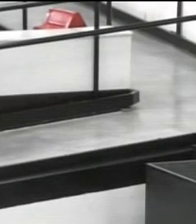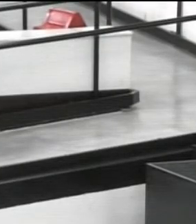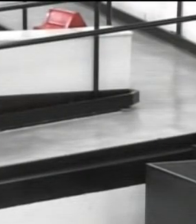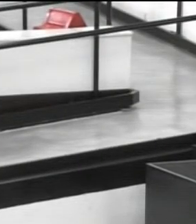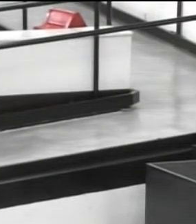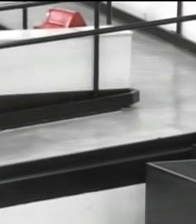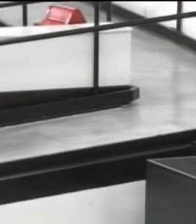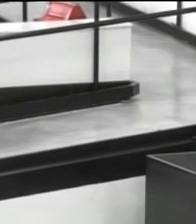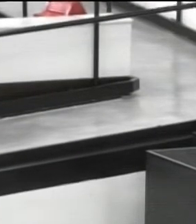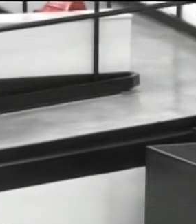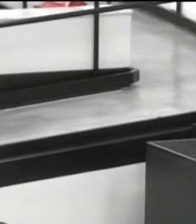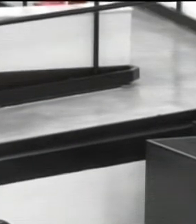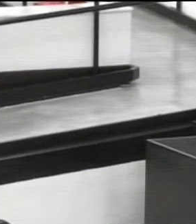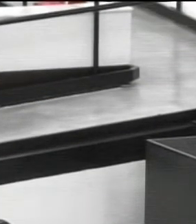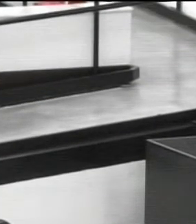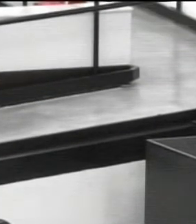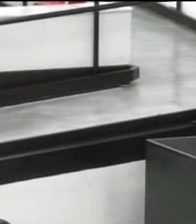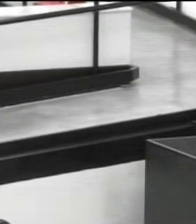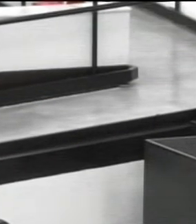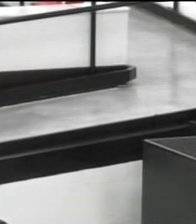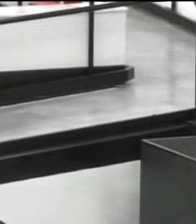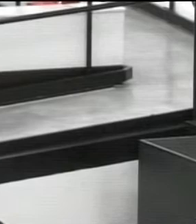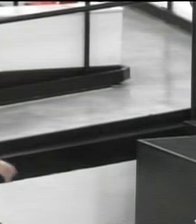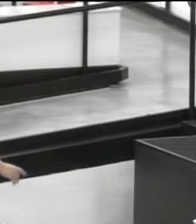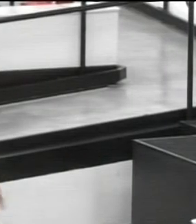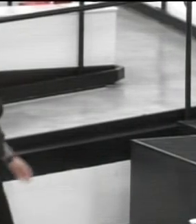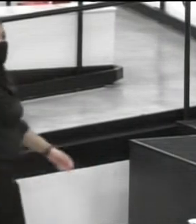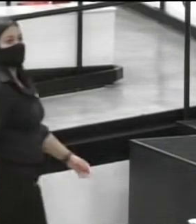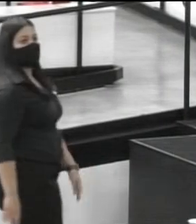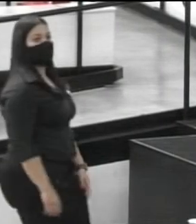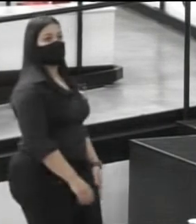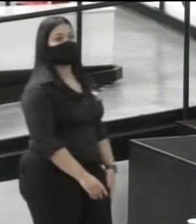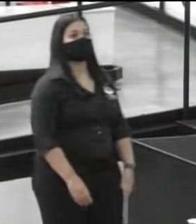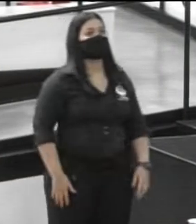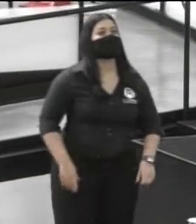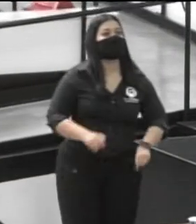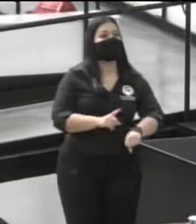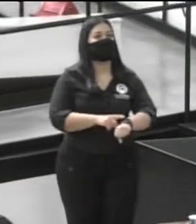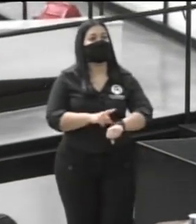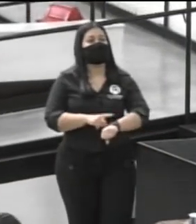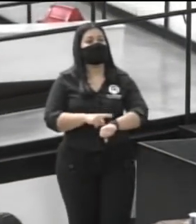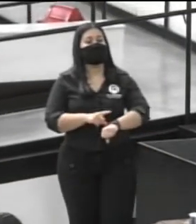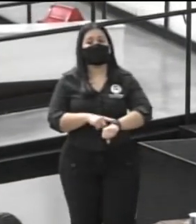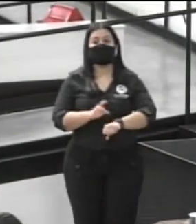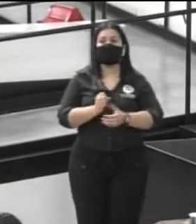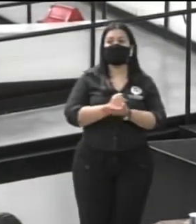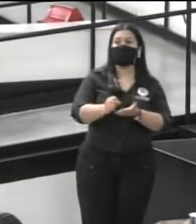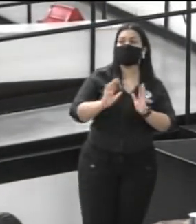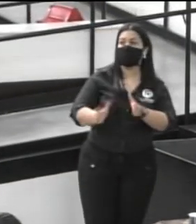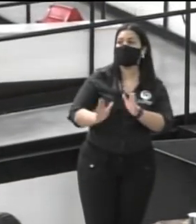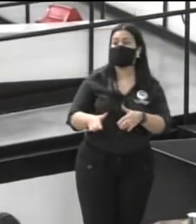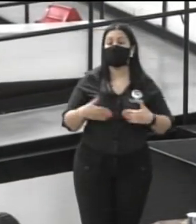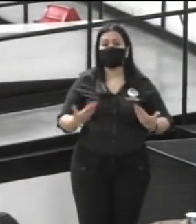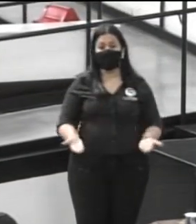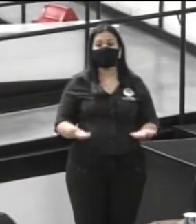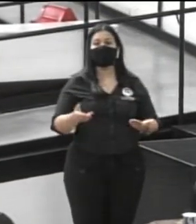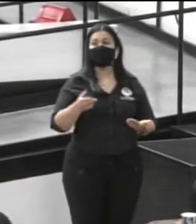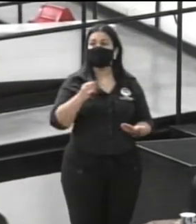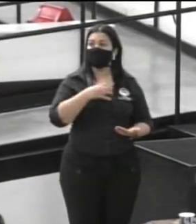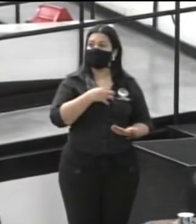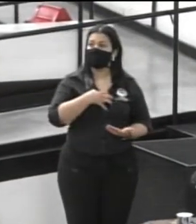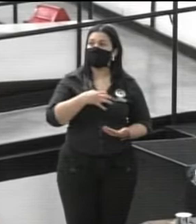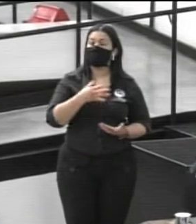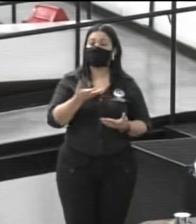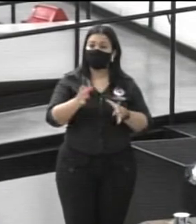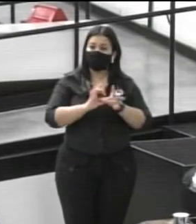porque regimentalmente o convite nós trabalhamos em torno de 10 minutos, mas o presidente acho que agiu corretamente no sentido de dar esse espaço